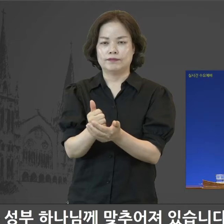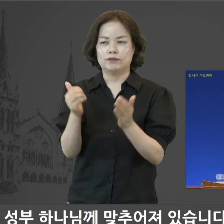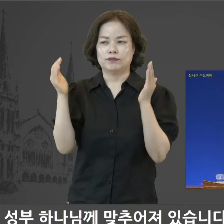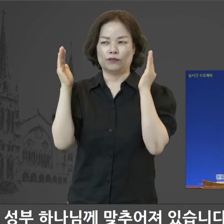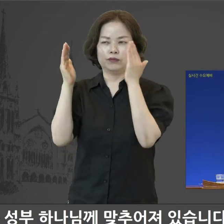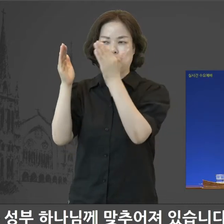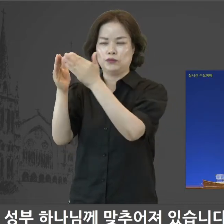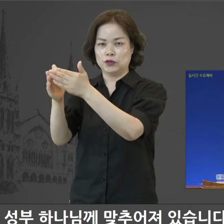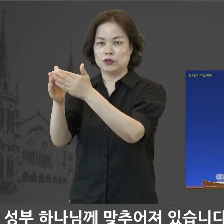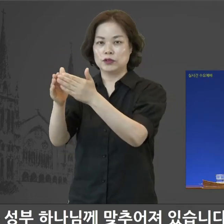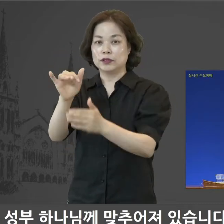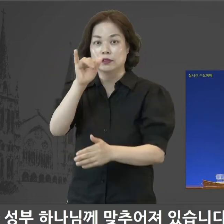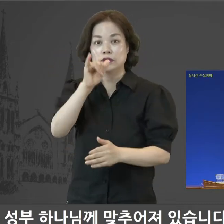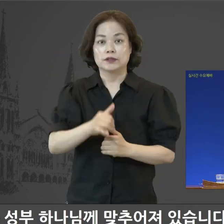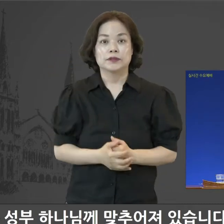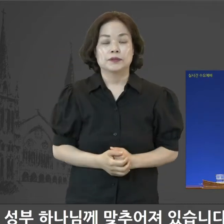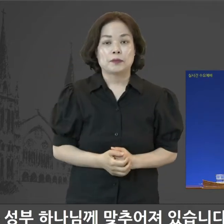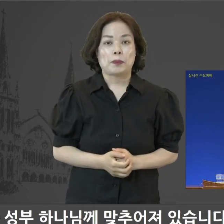맞추어져 있습니다.